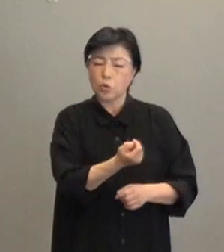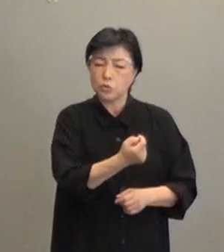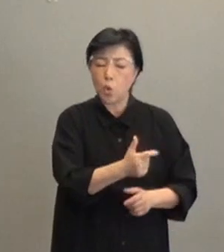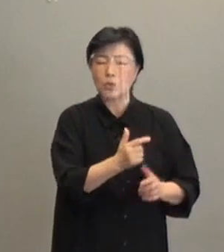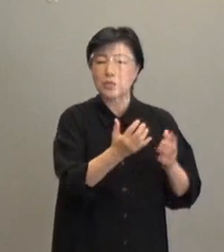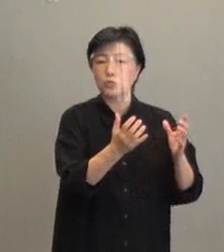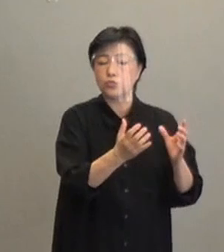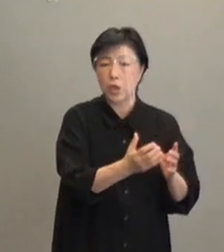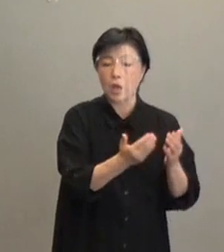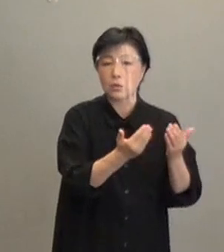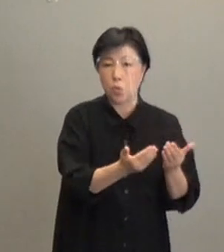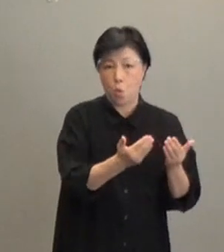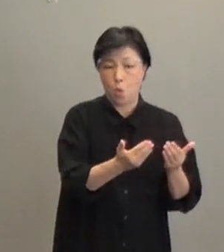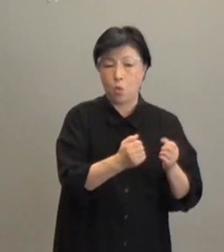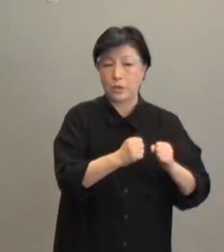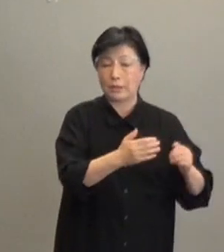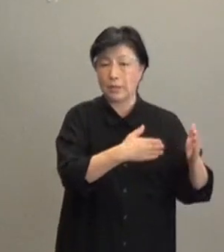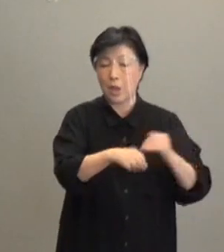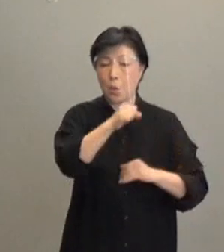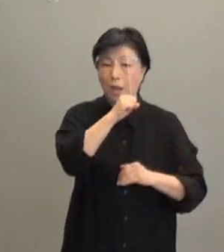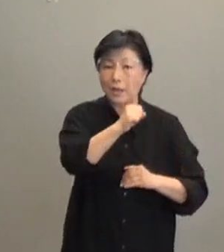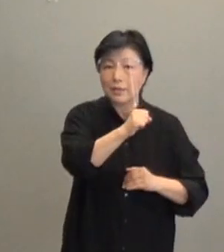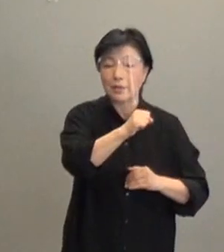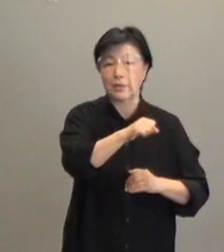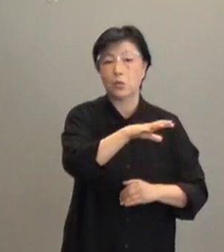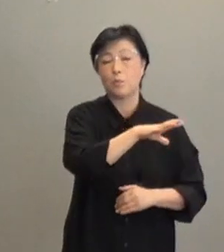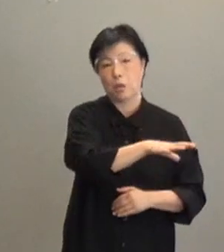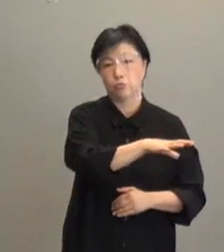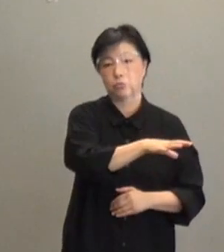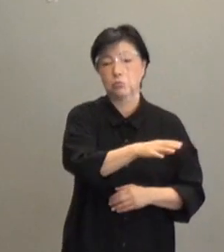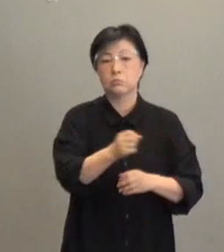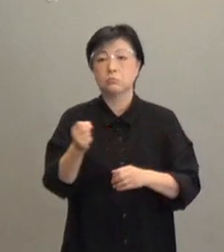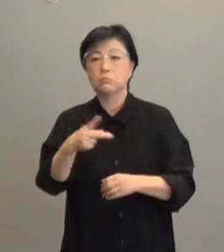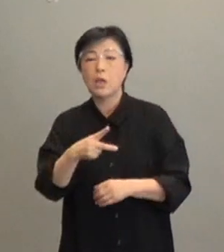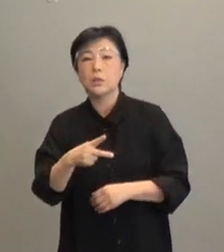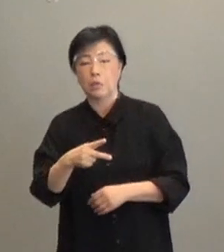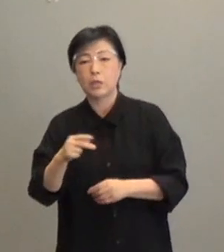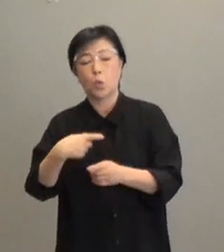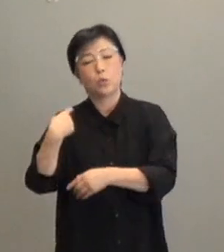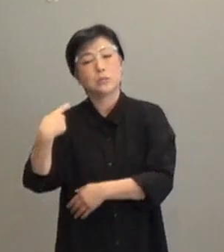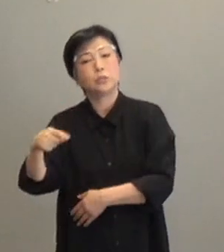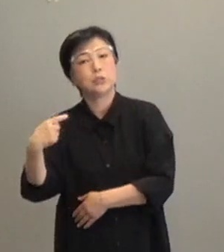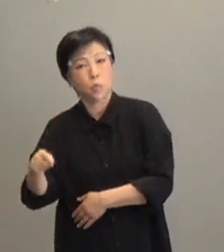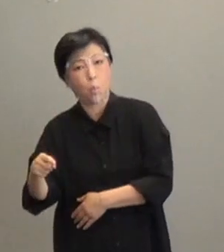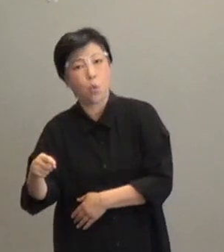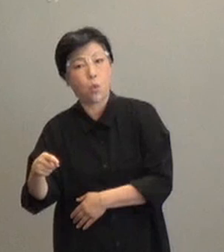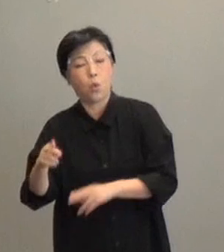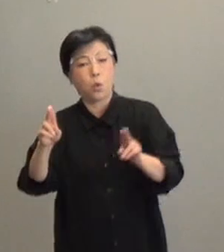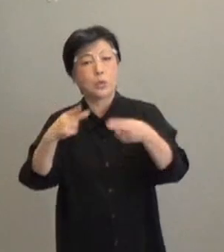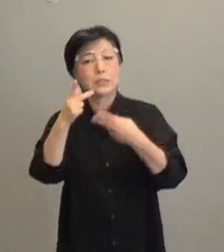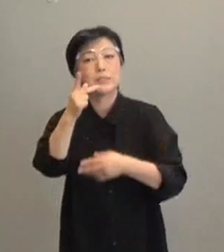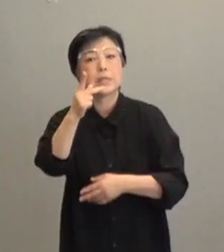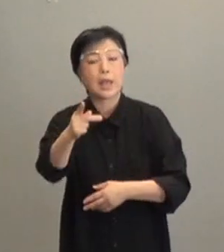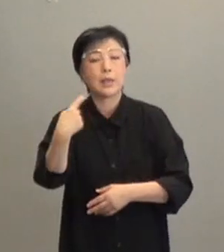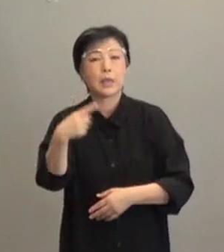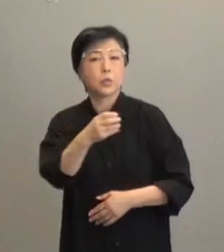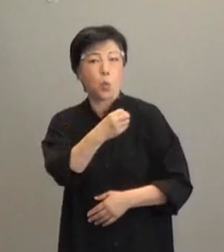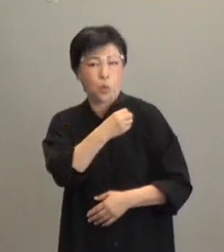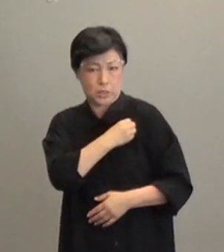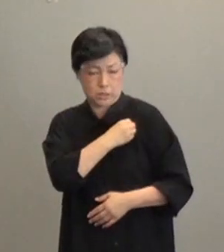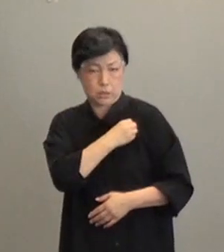方がいい事情を抱えている学校であればそうですし、もしくは少人数指導であったり専科教員